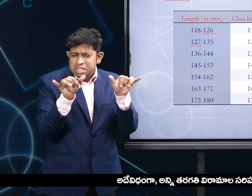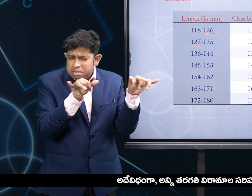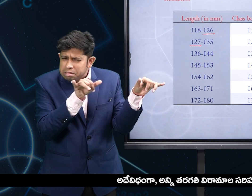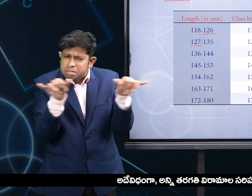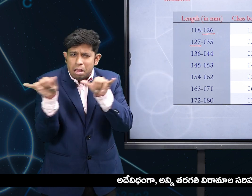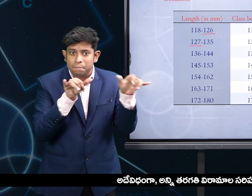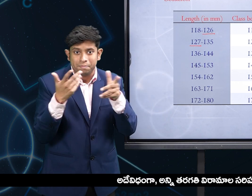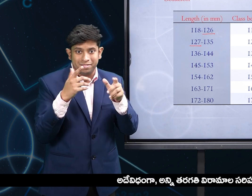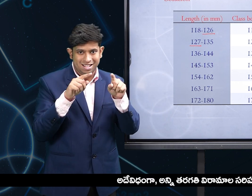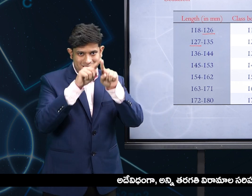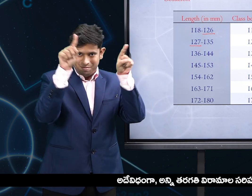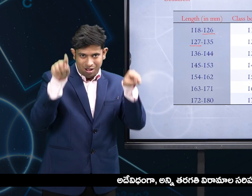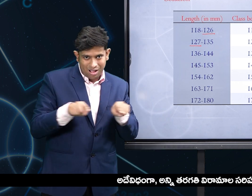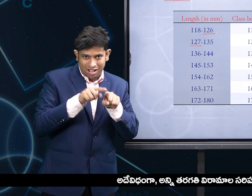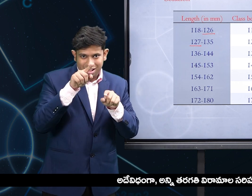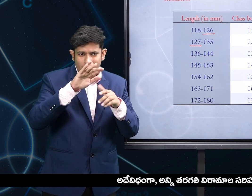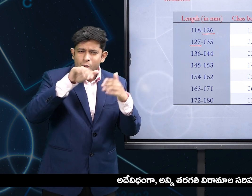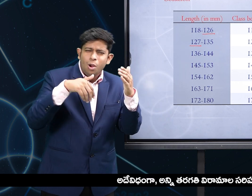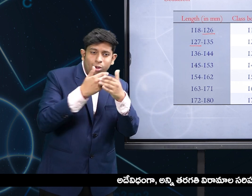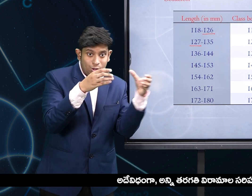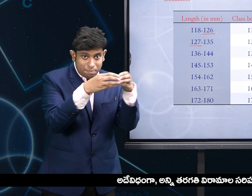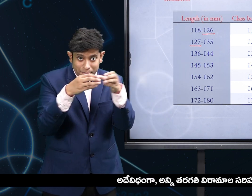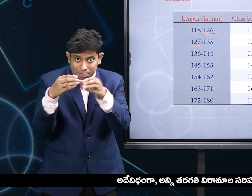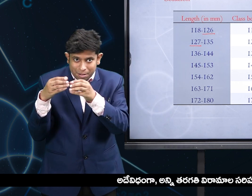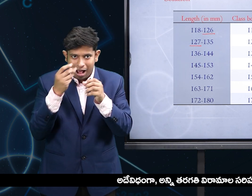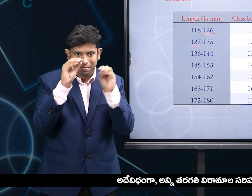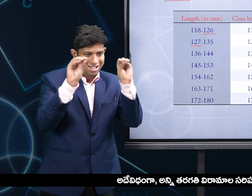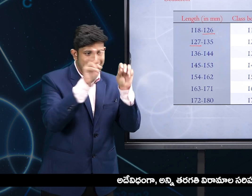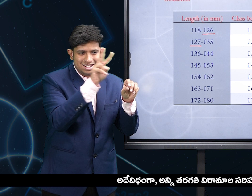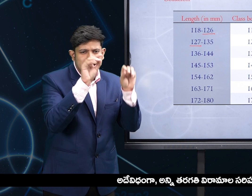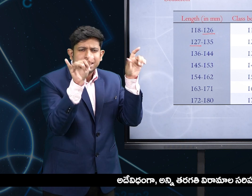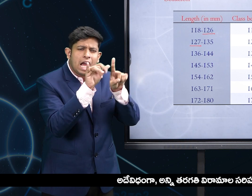అదేవిధంగా అన్ని తరగతి విరామాల సరిహద్దులు లెక్కించబడతాయి.